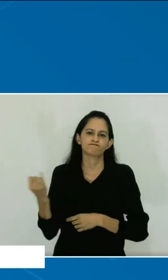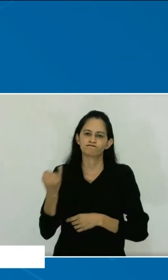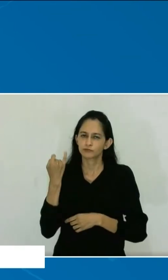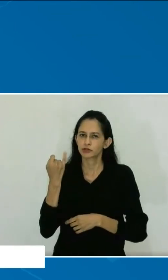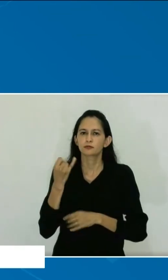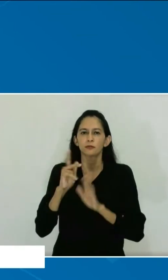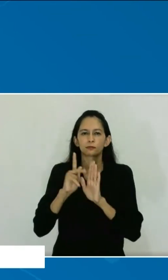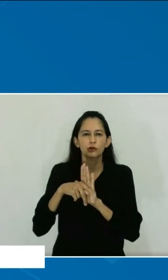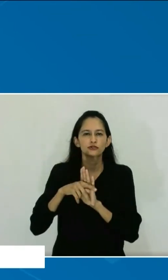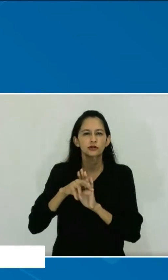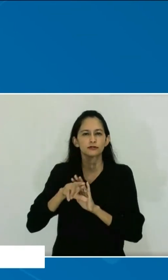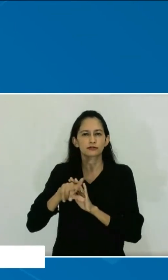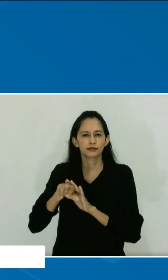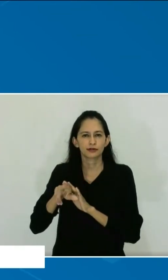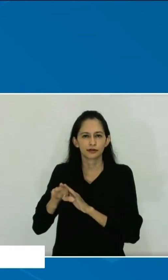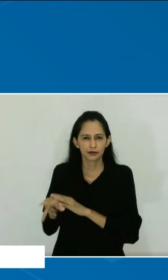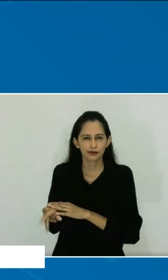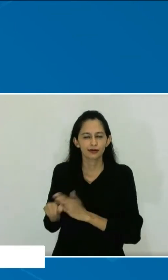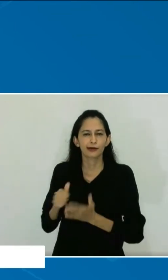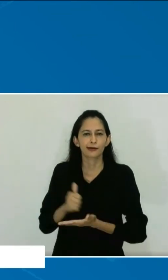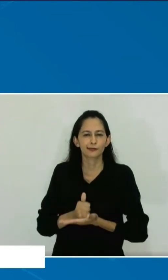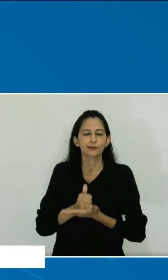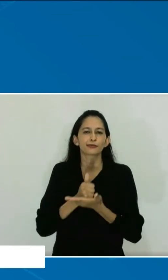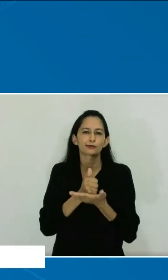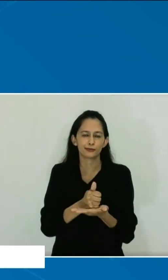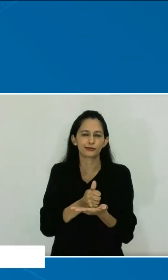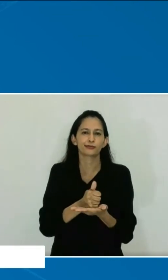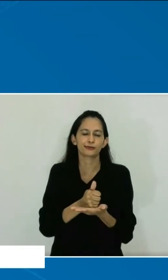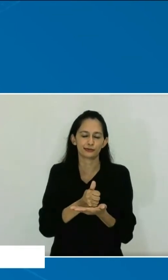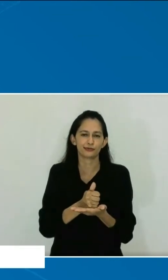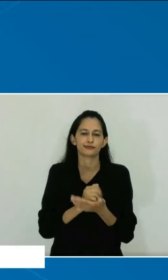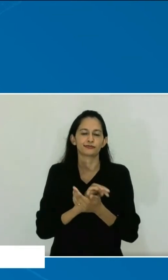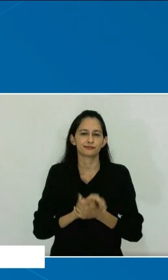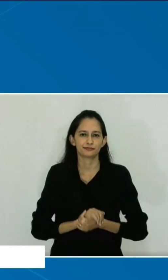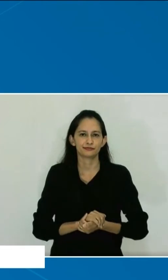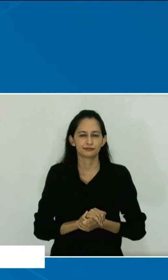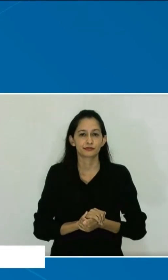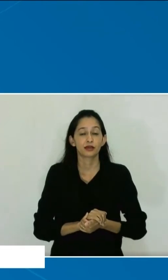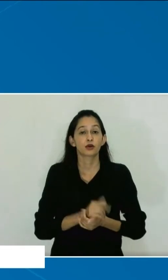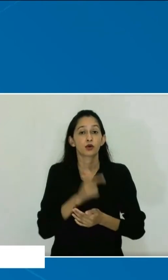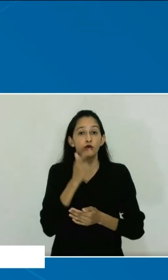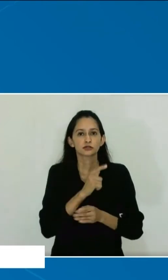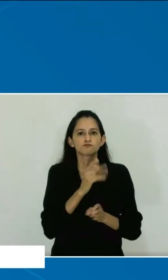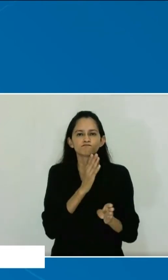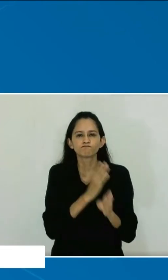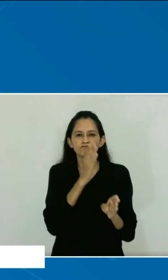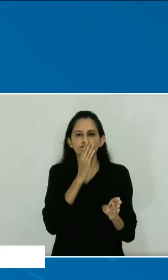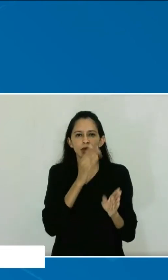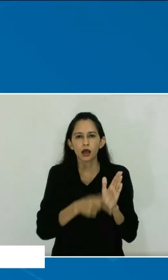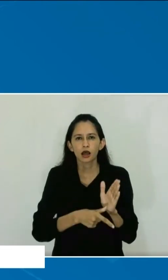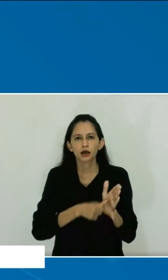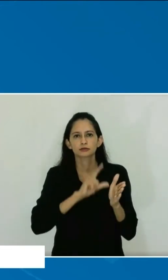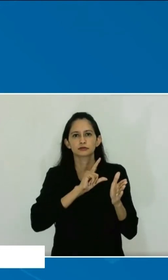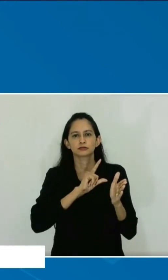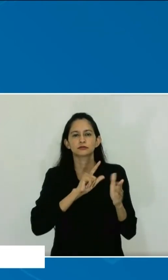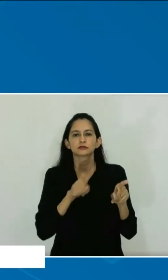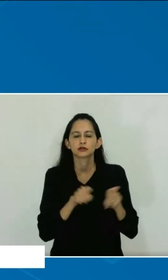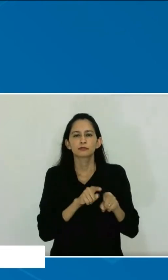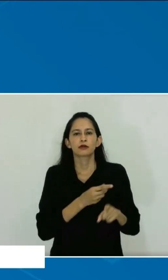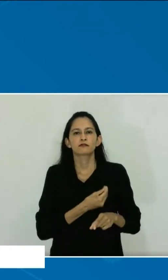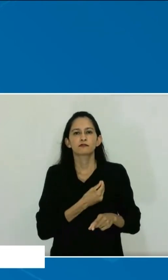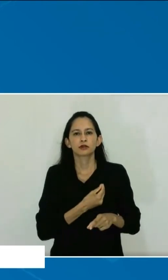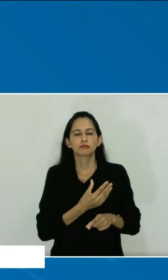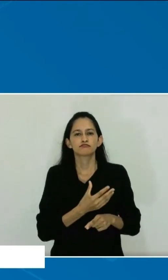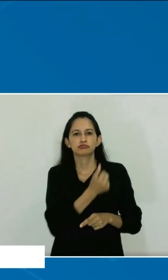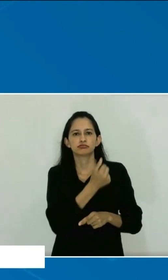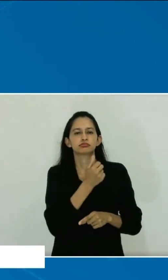diferença muito grande em ter proporcionado o diagnóstico precoce e o salvamento de pessoas. Isso foi muito importante,